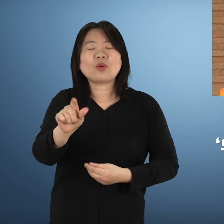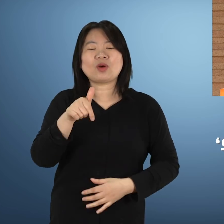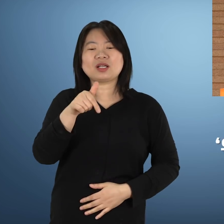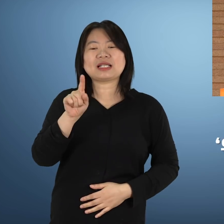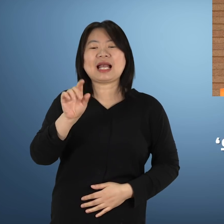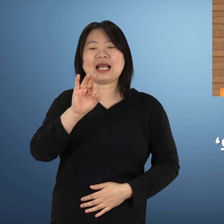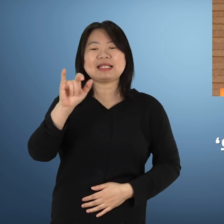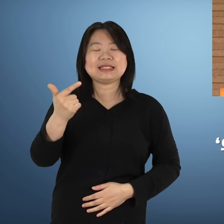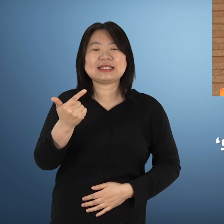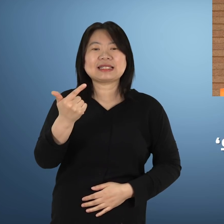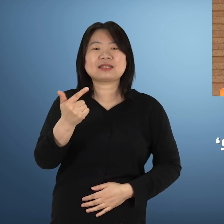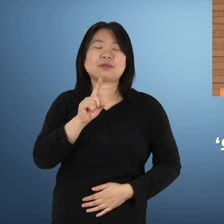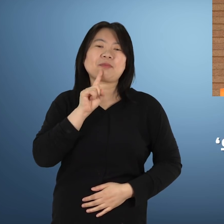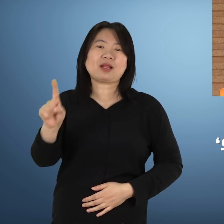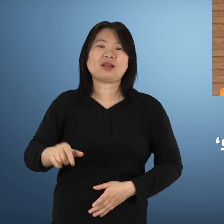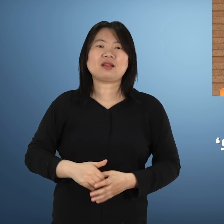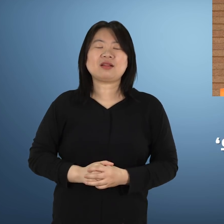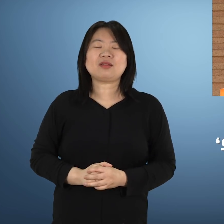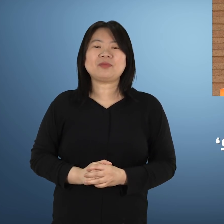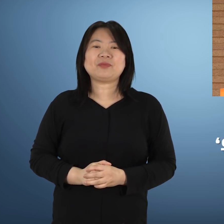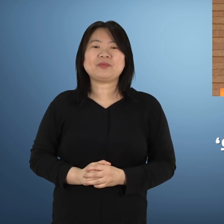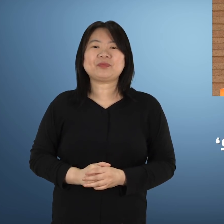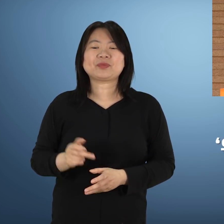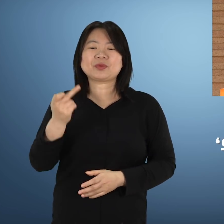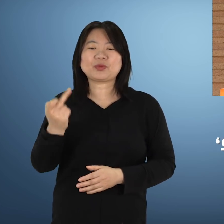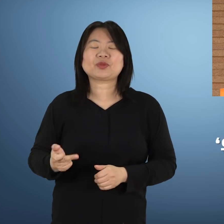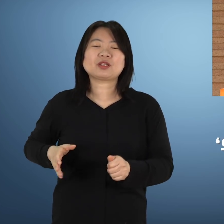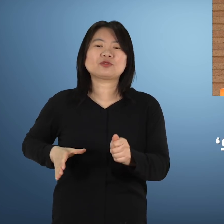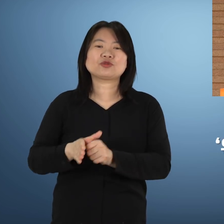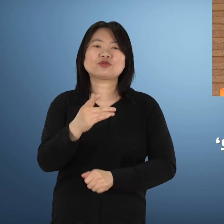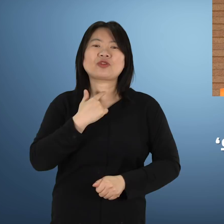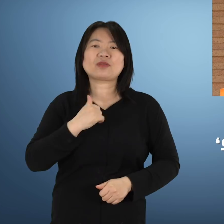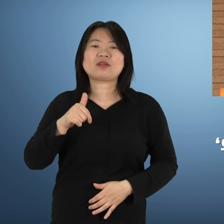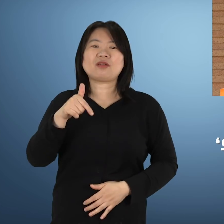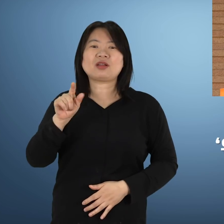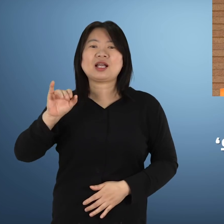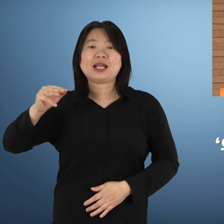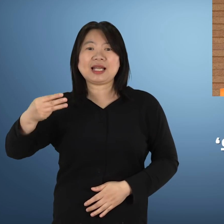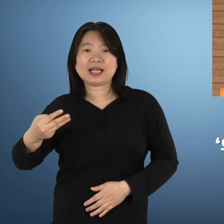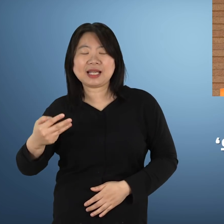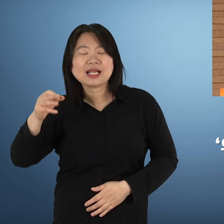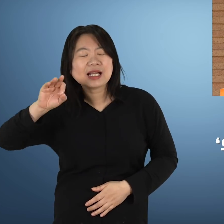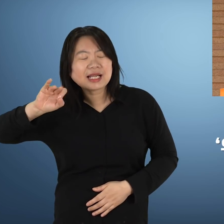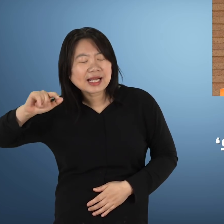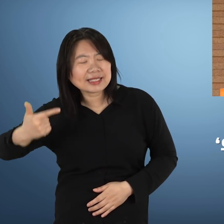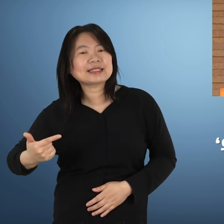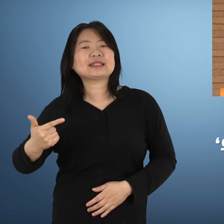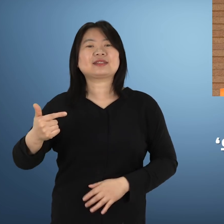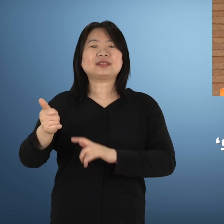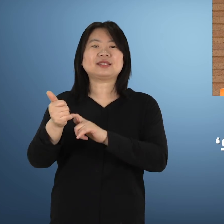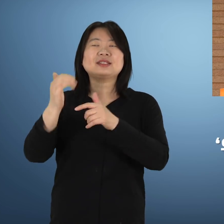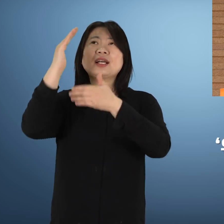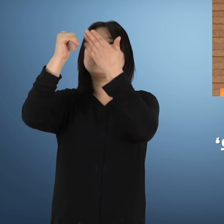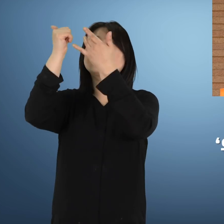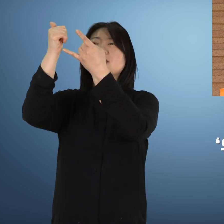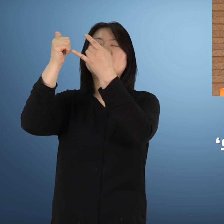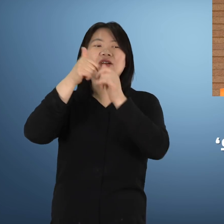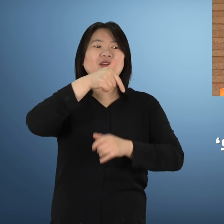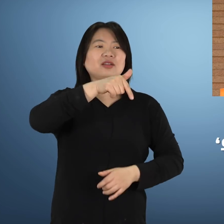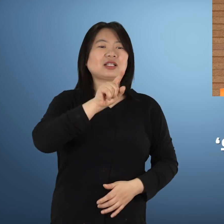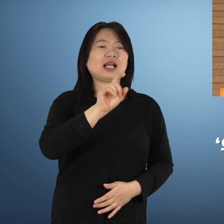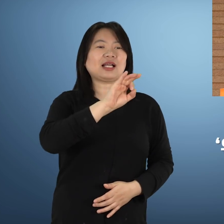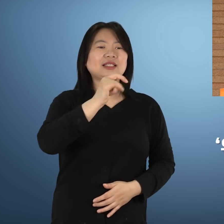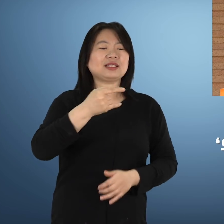가인을 뽑았어요. 가인, 동생을 죽였던. 그래서 하나님께서 가인에게 형벌을